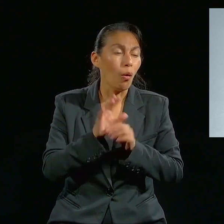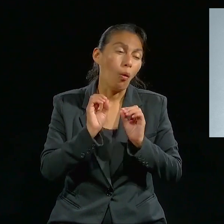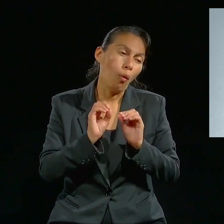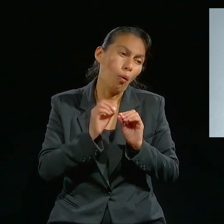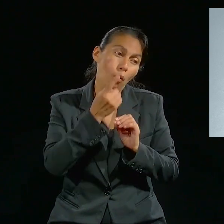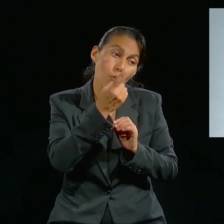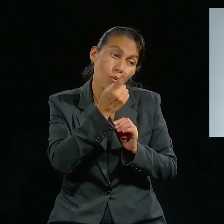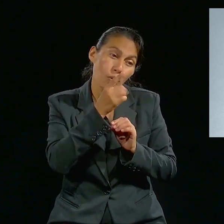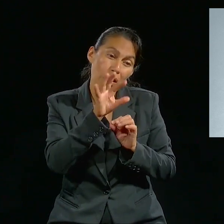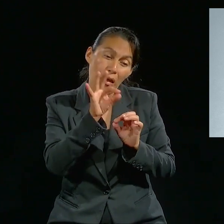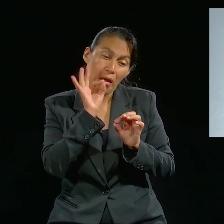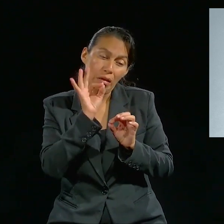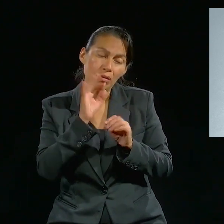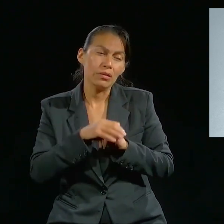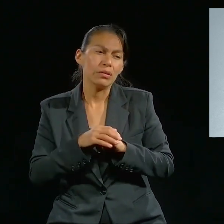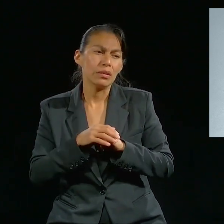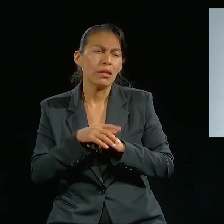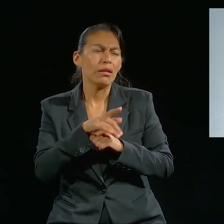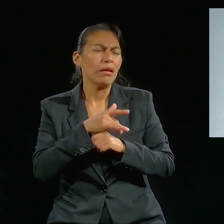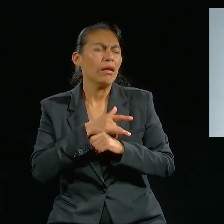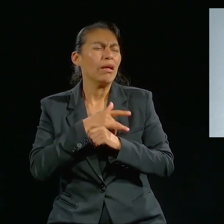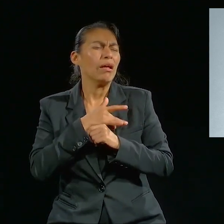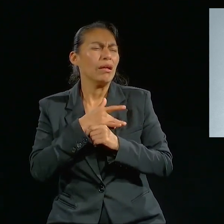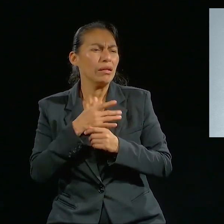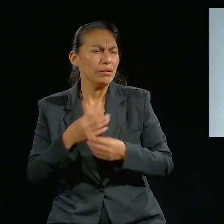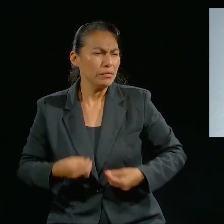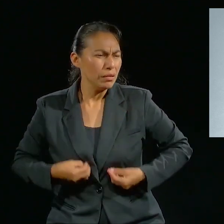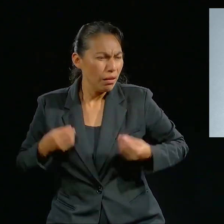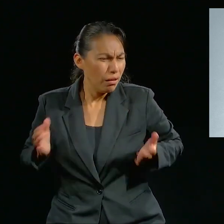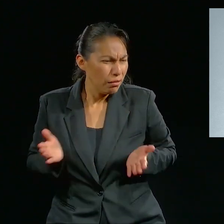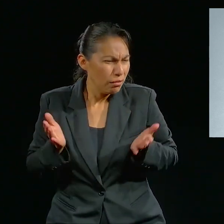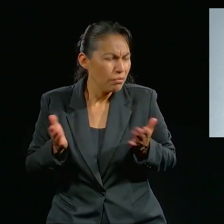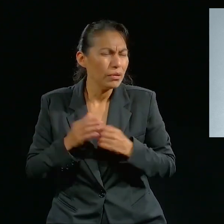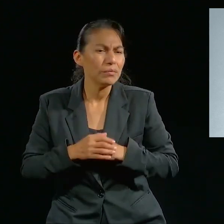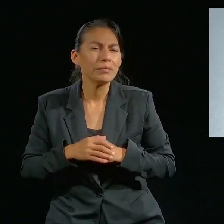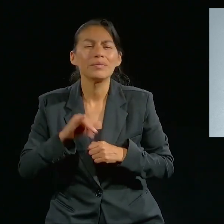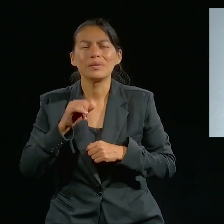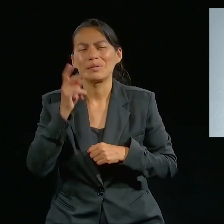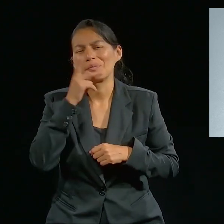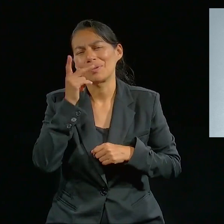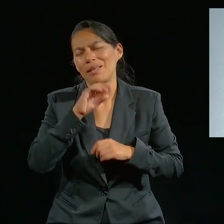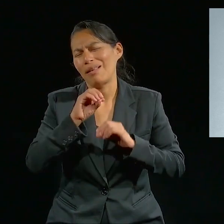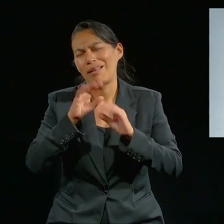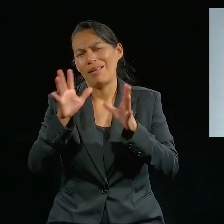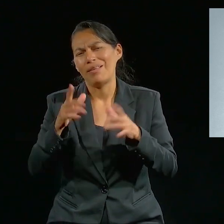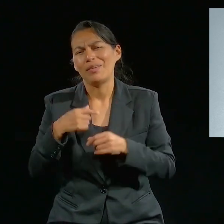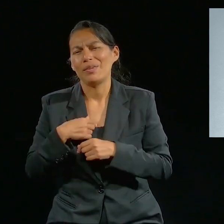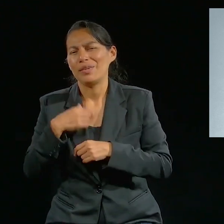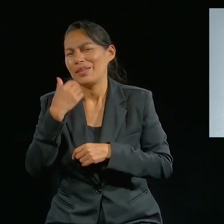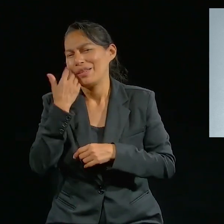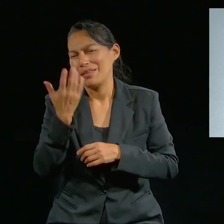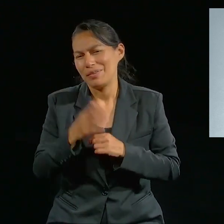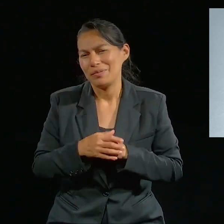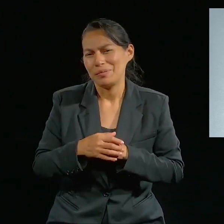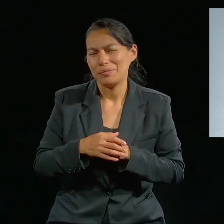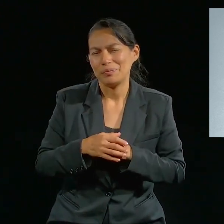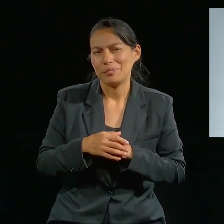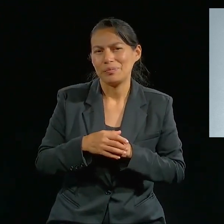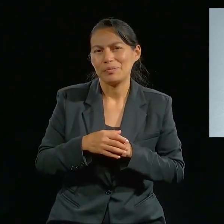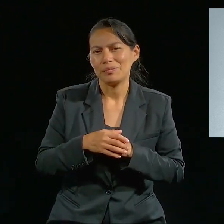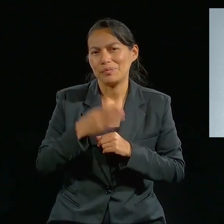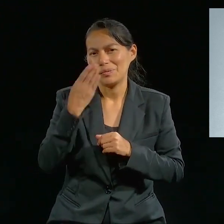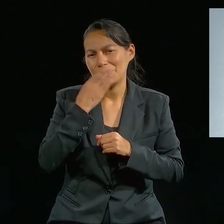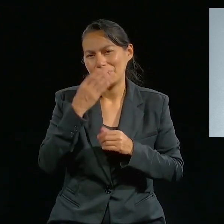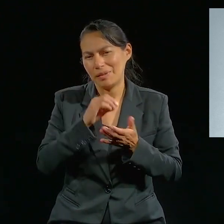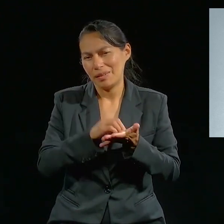promesas que de Dios que mueve tu vida Larisa claro que sí pastor me gustaría compartirles una